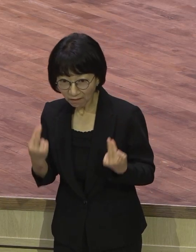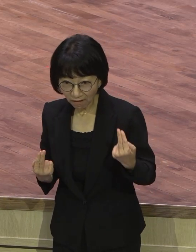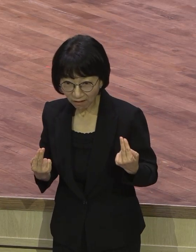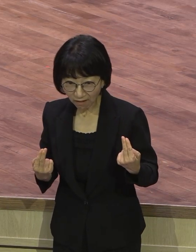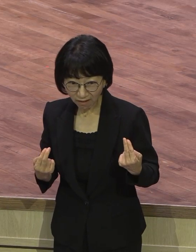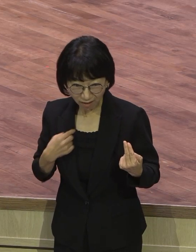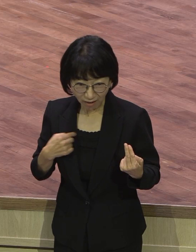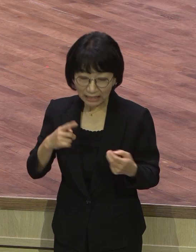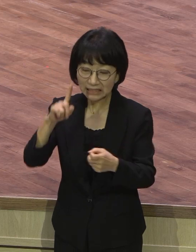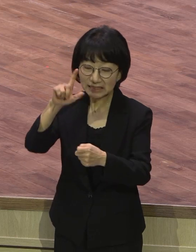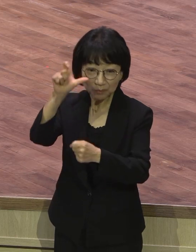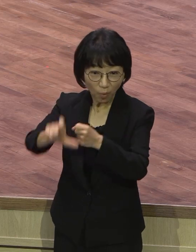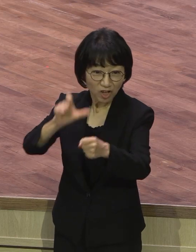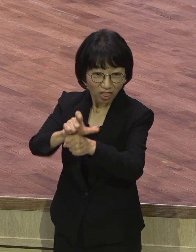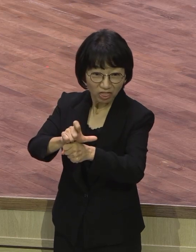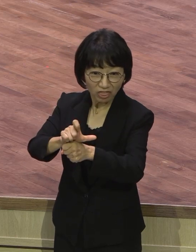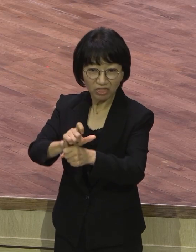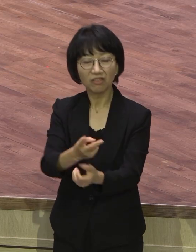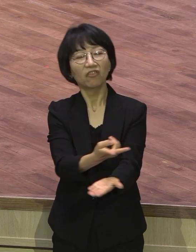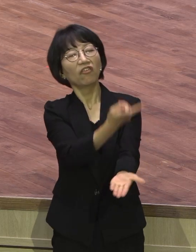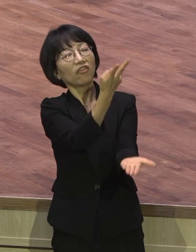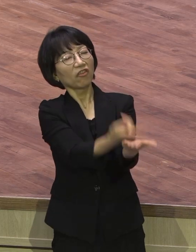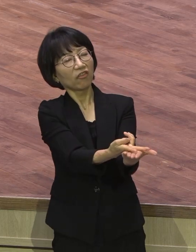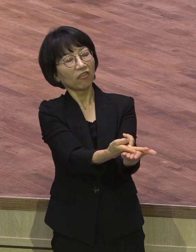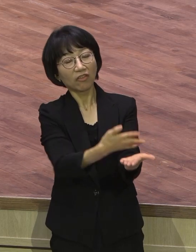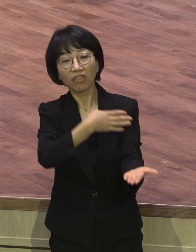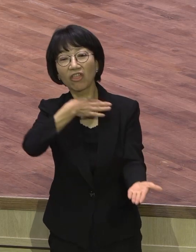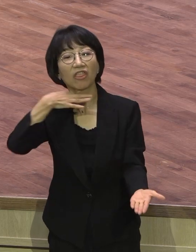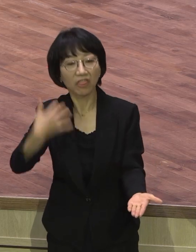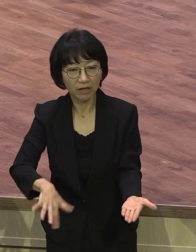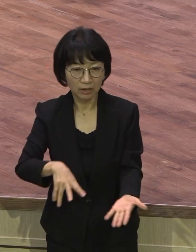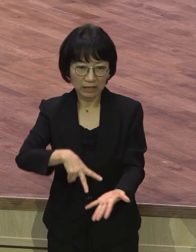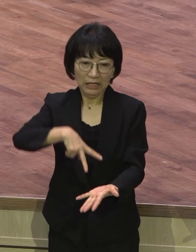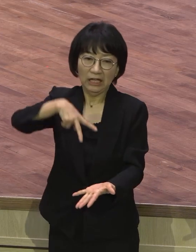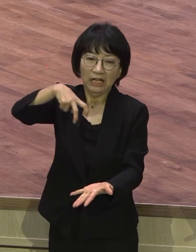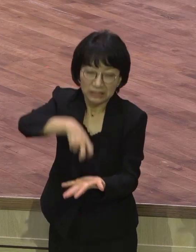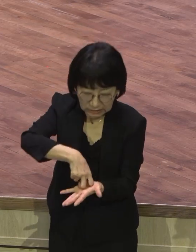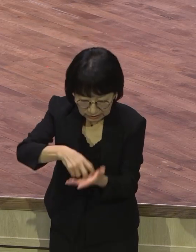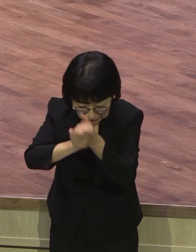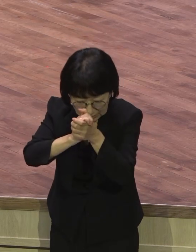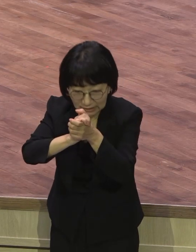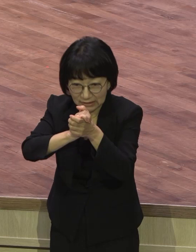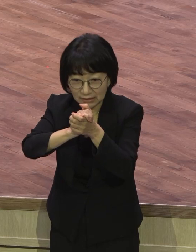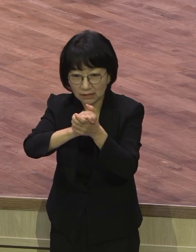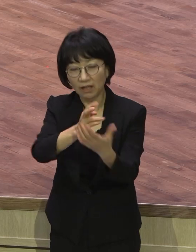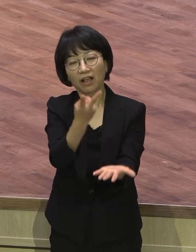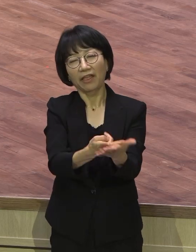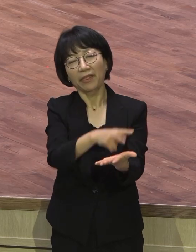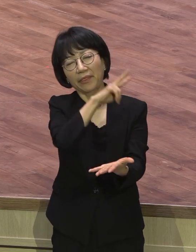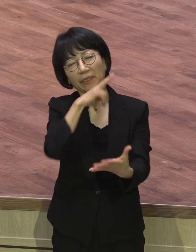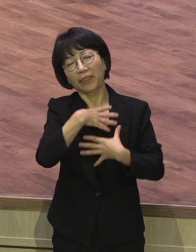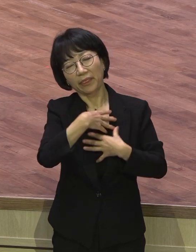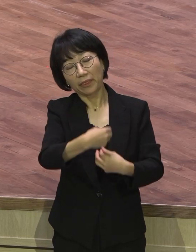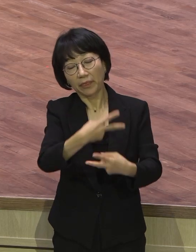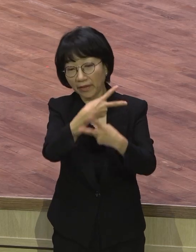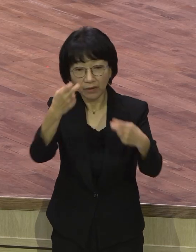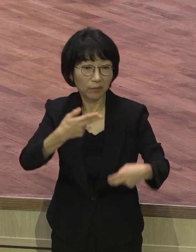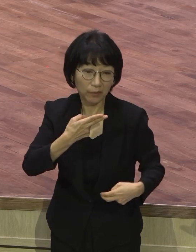15년을 하늘에 배를 두고 안 잔 사람은 잠을 잘 수가 없어요. 사왕이 무슨 말입니까? 신발